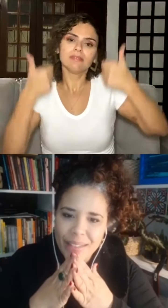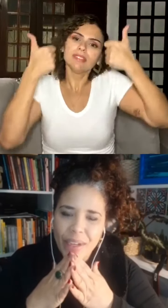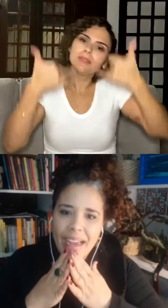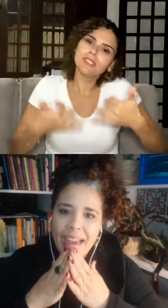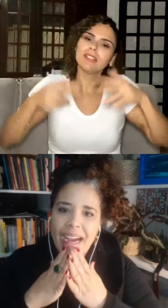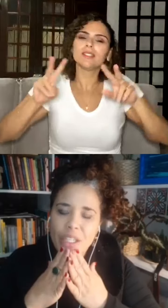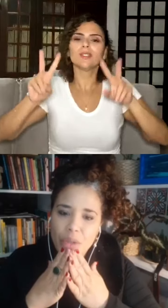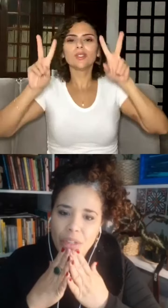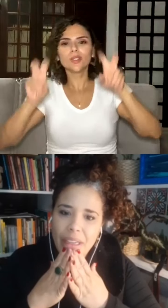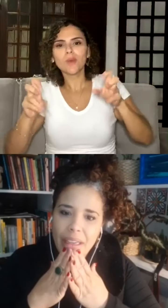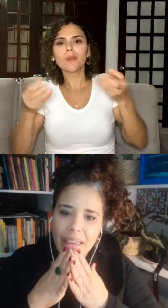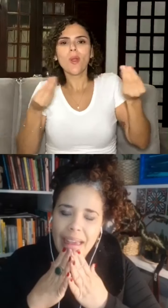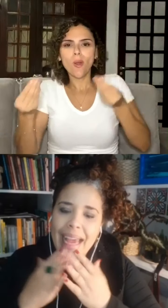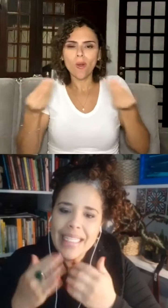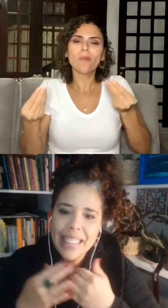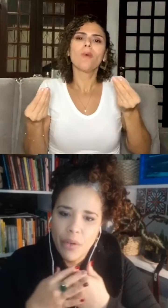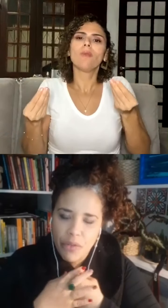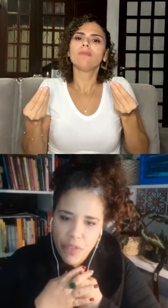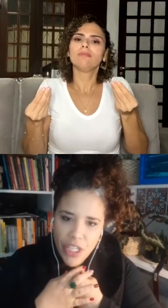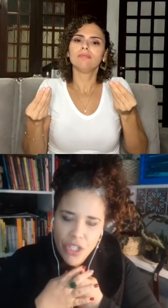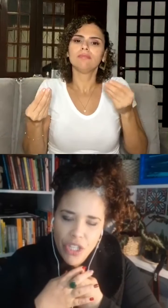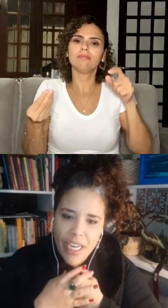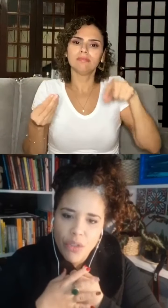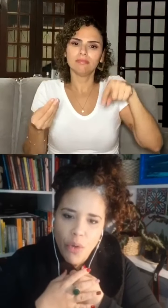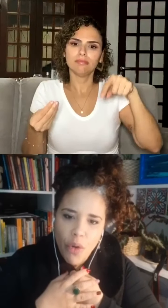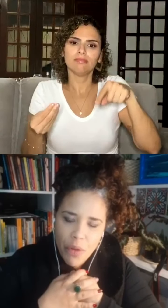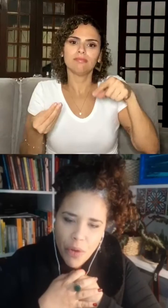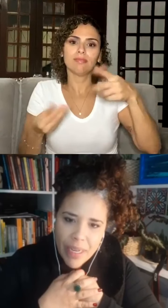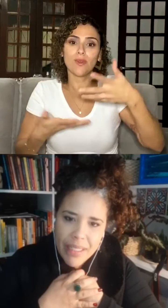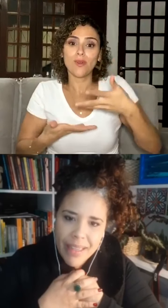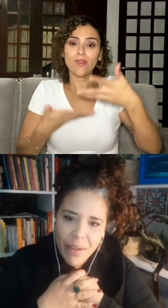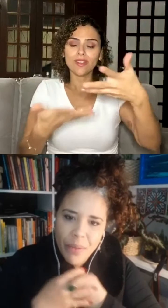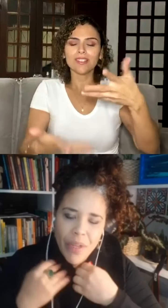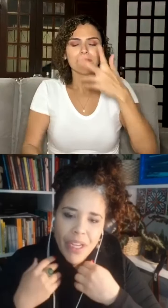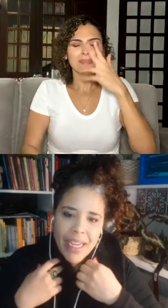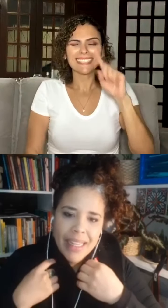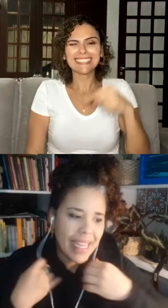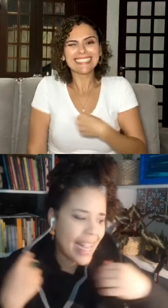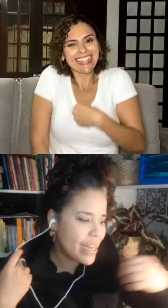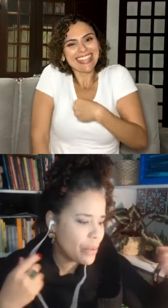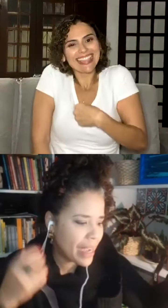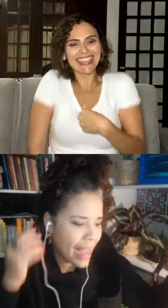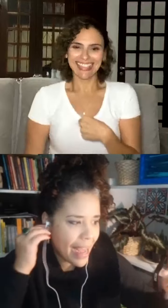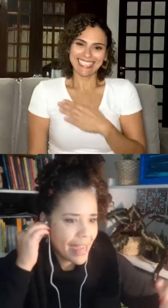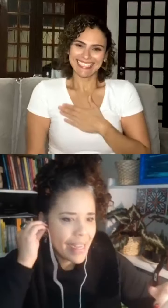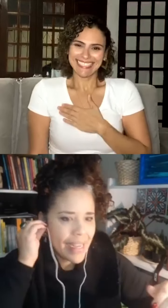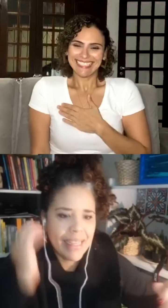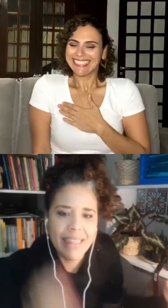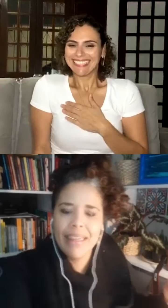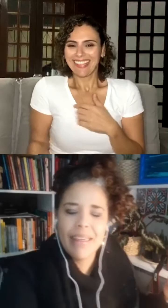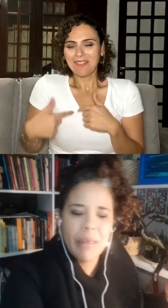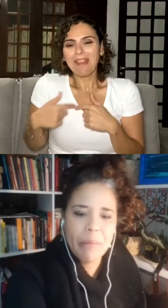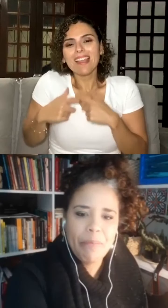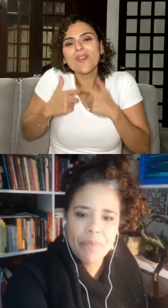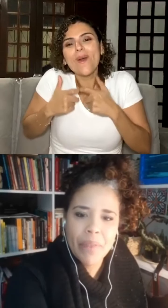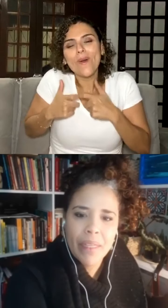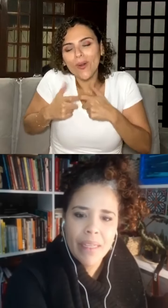acontecendo. Acho que esse convite, ele tocou o meu coração naquele lugar em